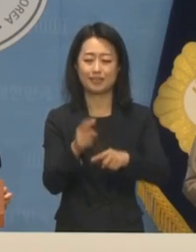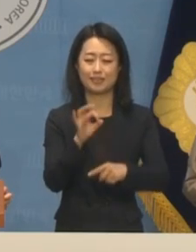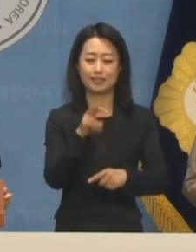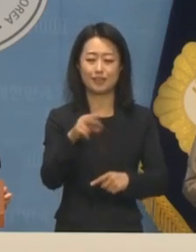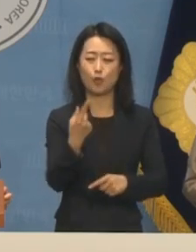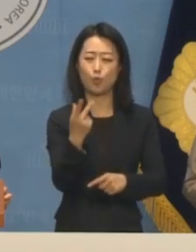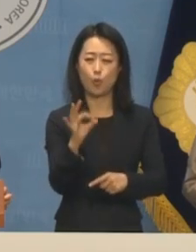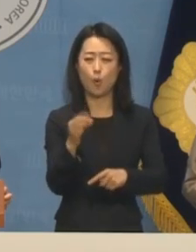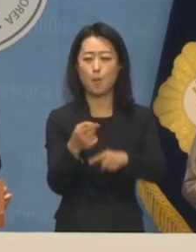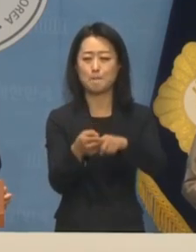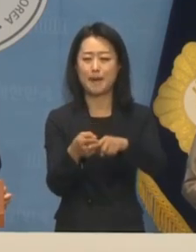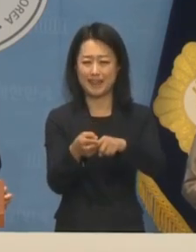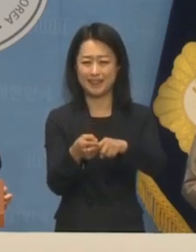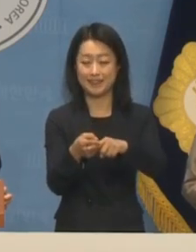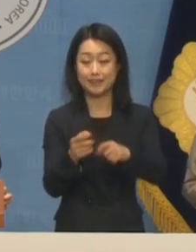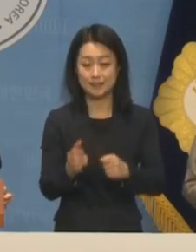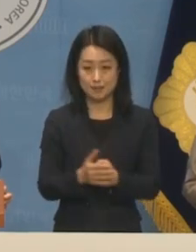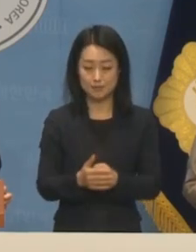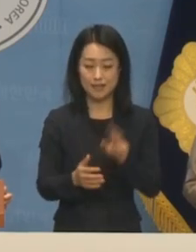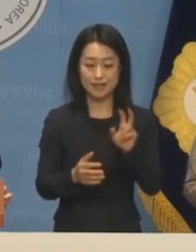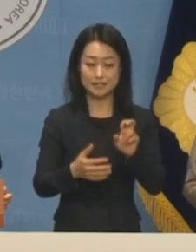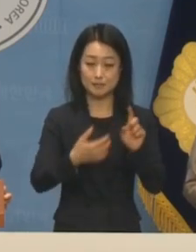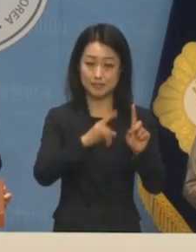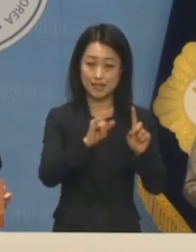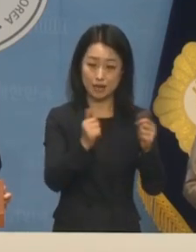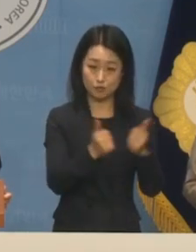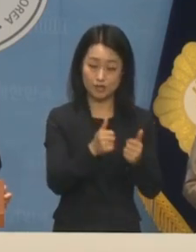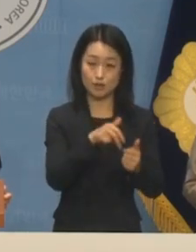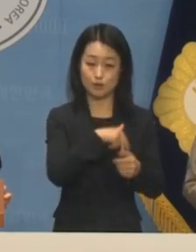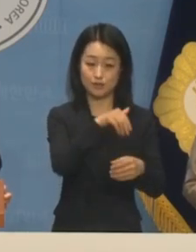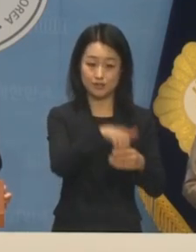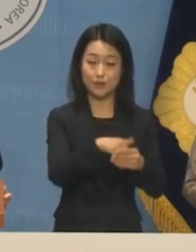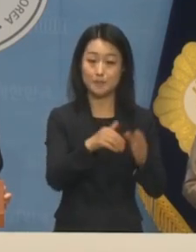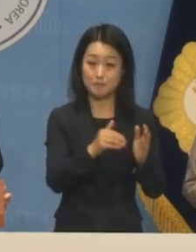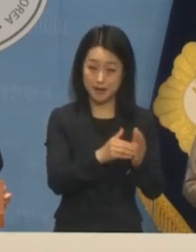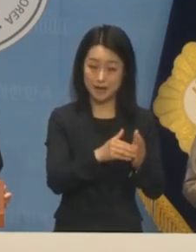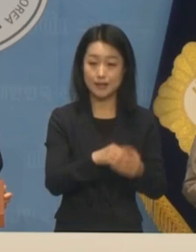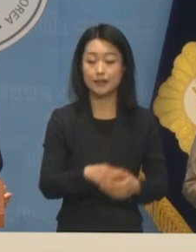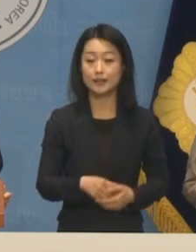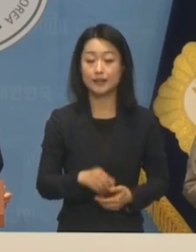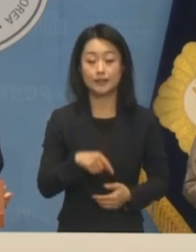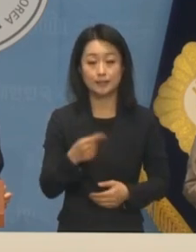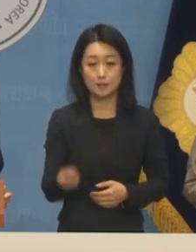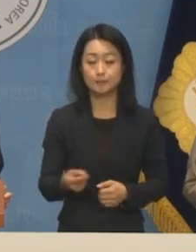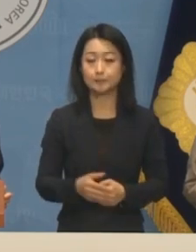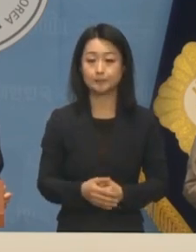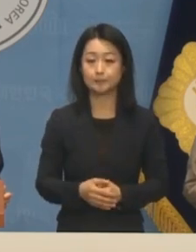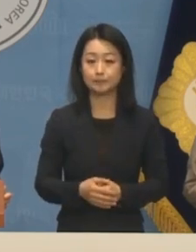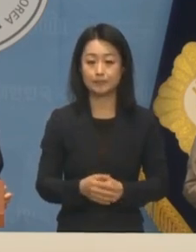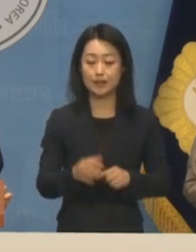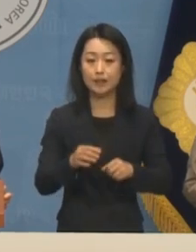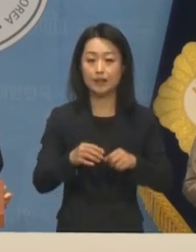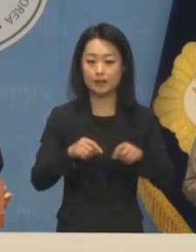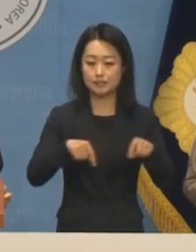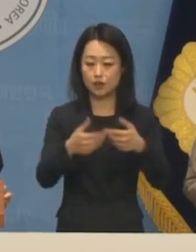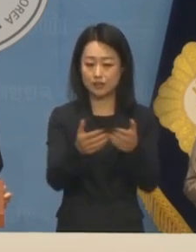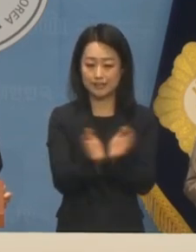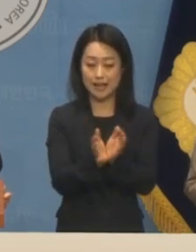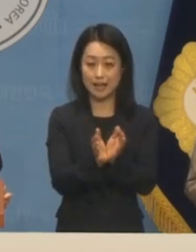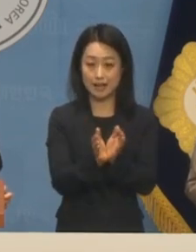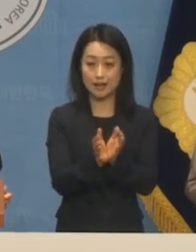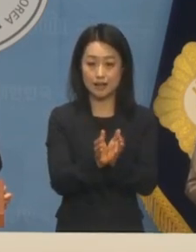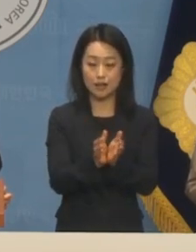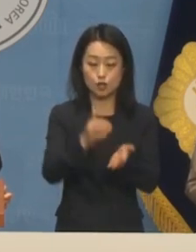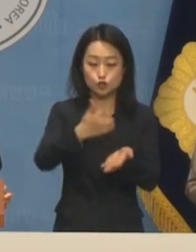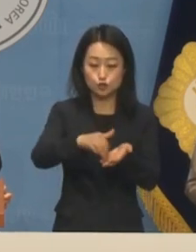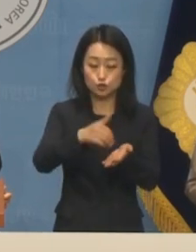그런 제도로 결국 귀착이 되어서 21대 국회의원 선거가 치러졌는데요. 근데 이렇게 정당의 득표율에